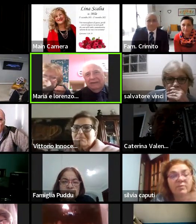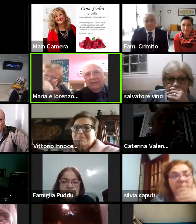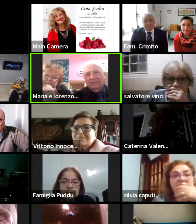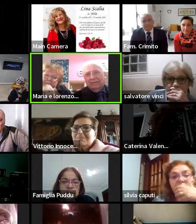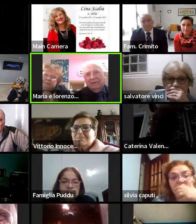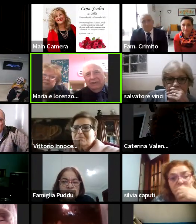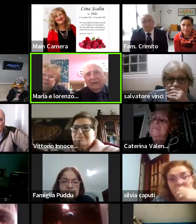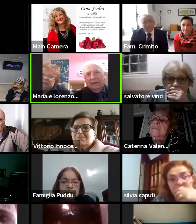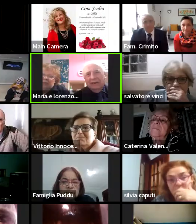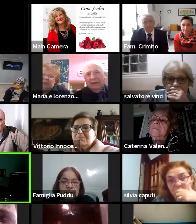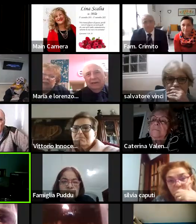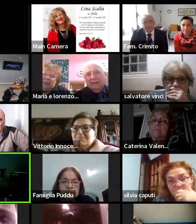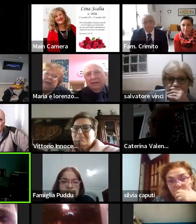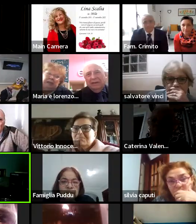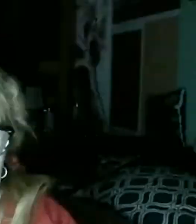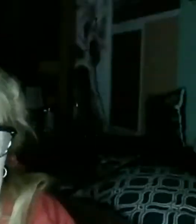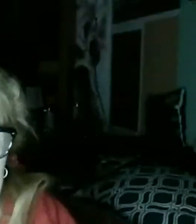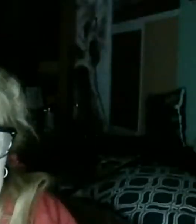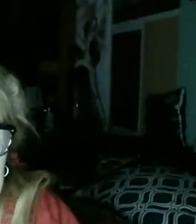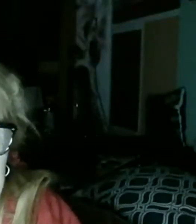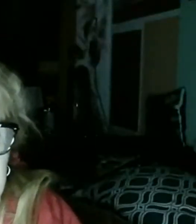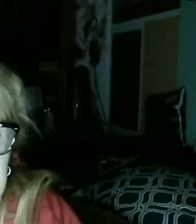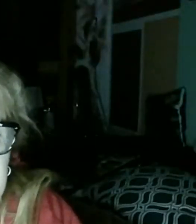Ciao Maria Lorenzo